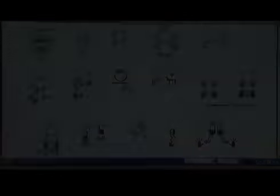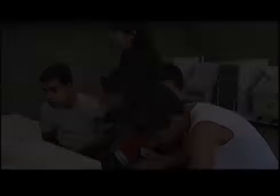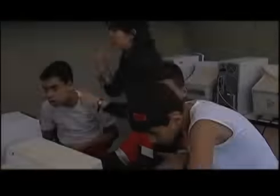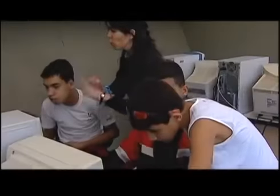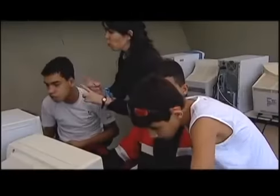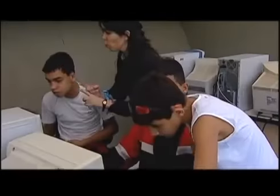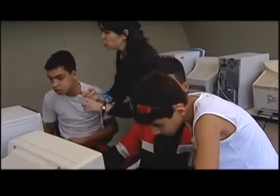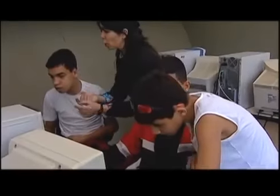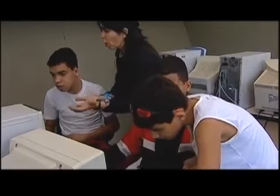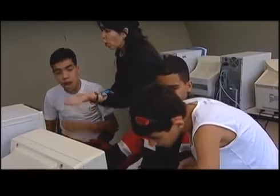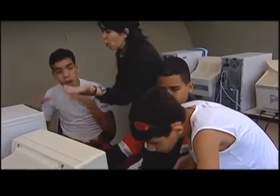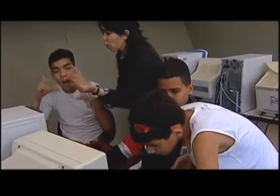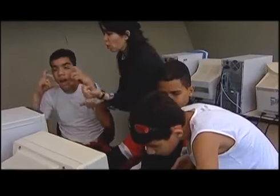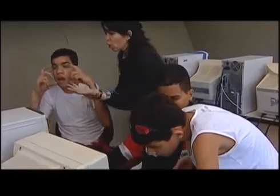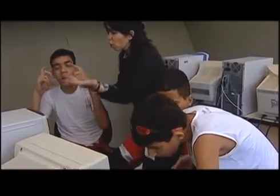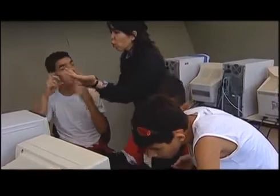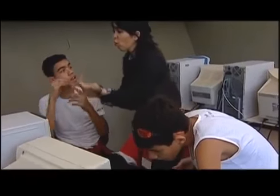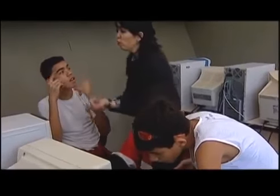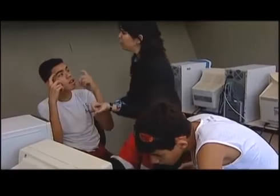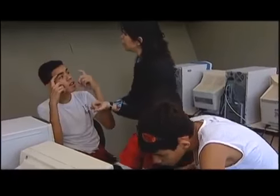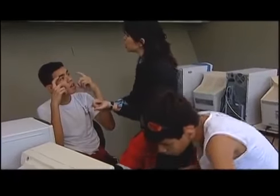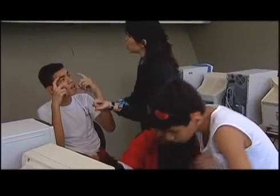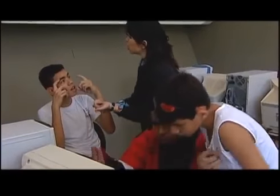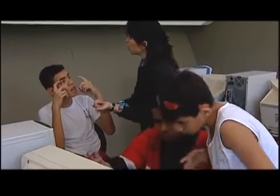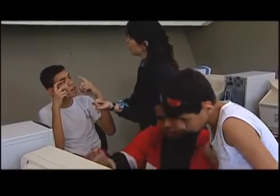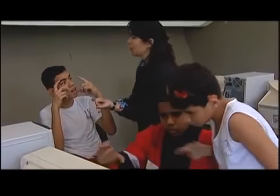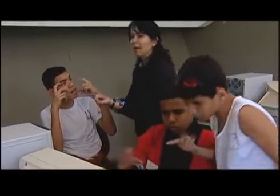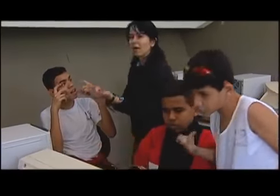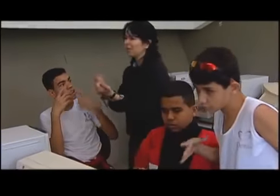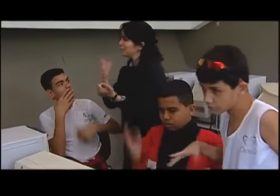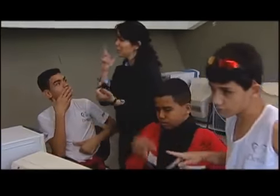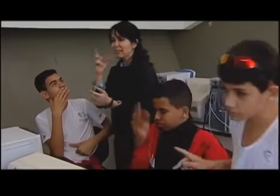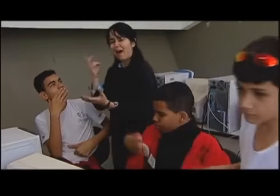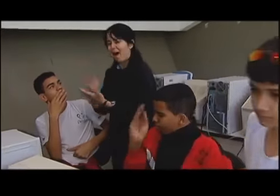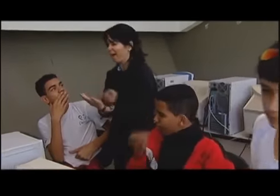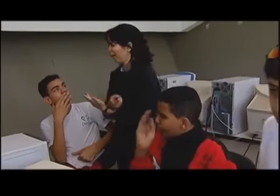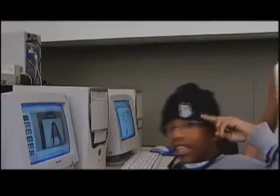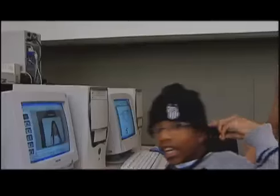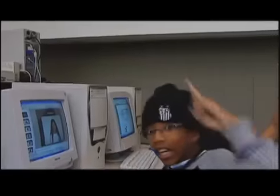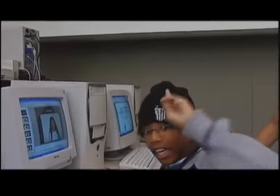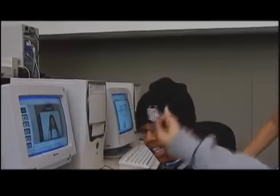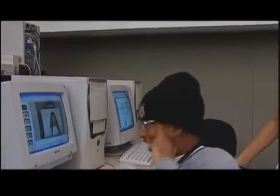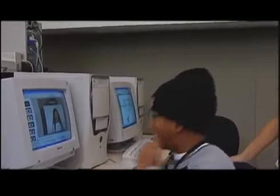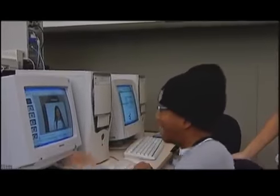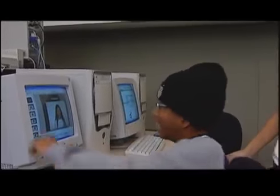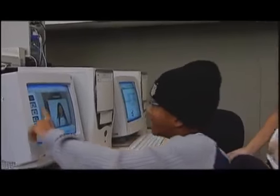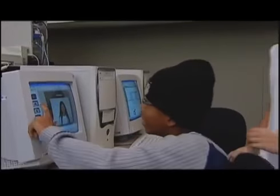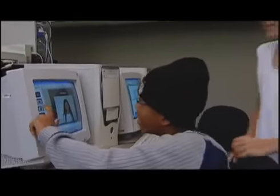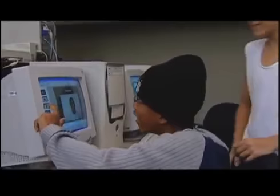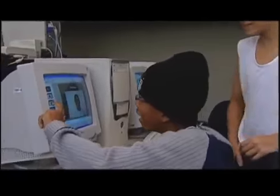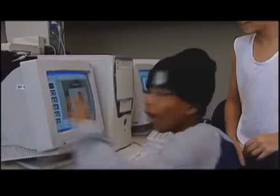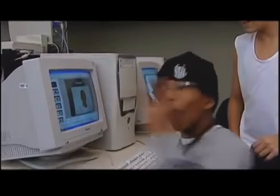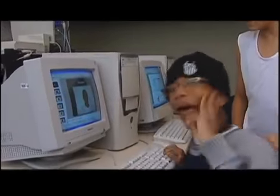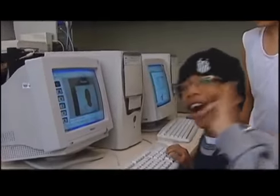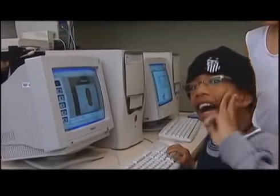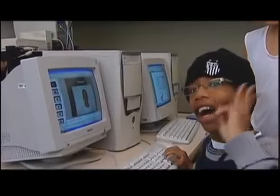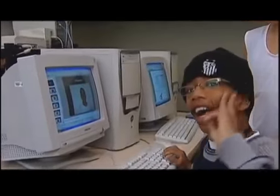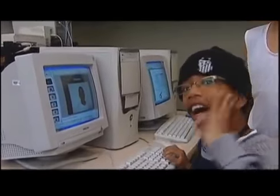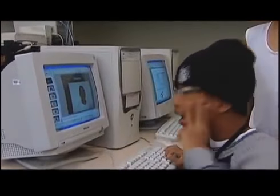A evolução da tecnologia aumentou as possibilidades de comunicação, tanto para os ouvintes como entre as